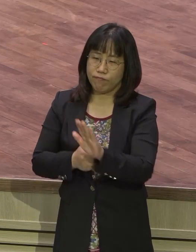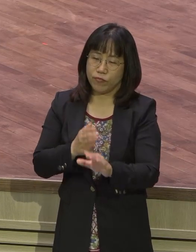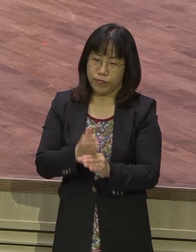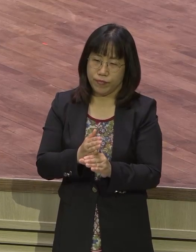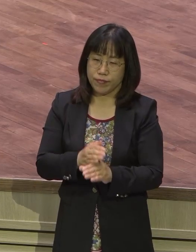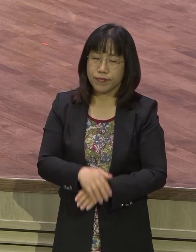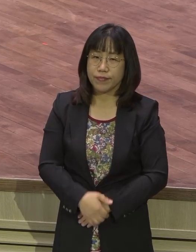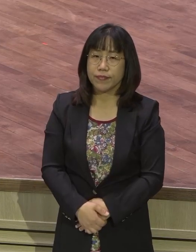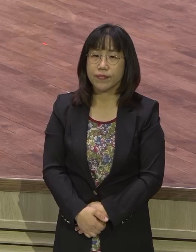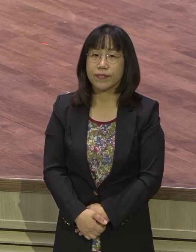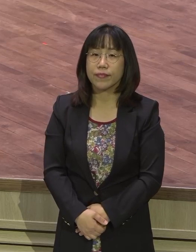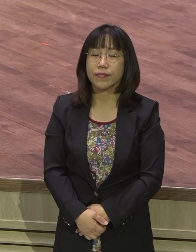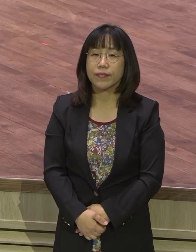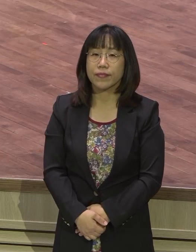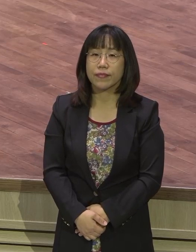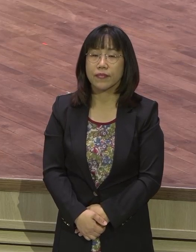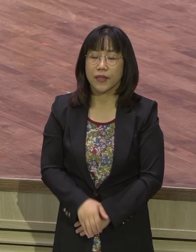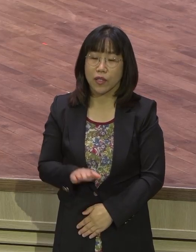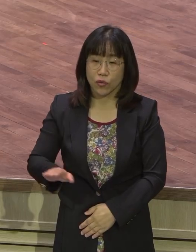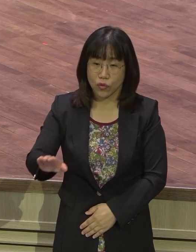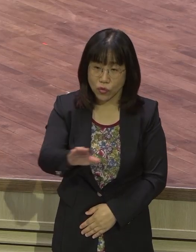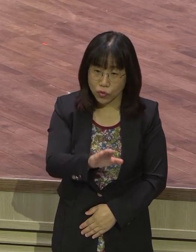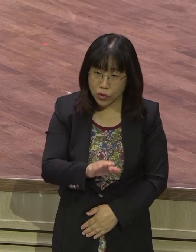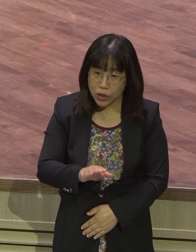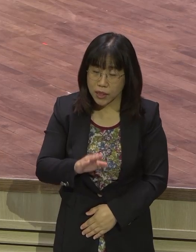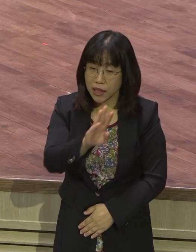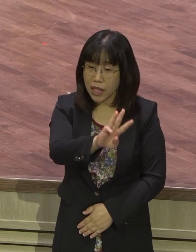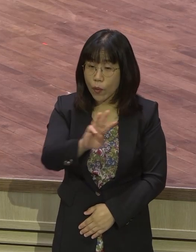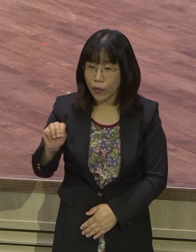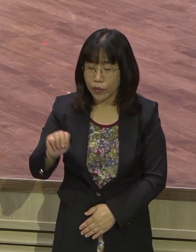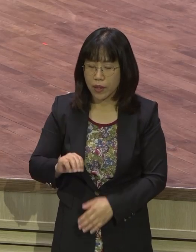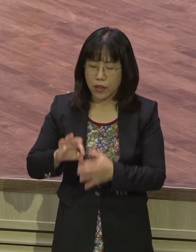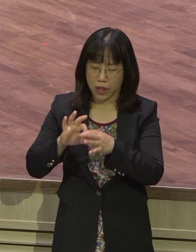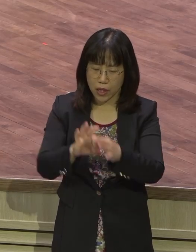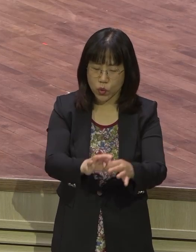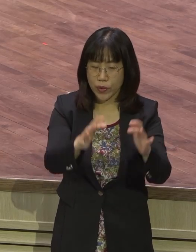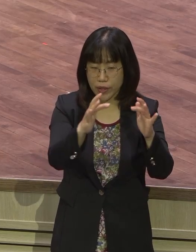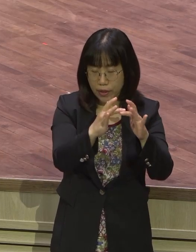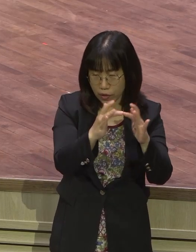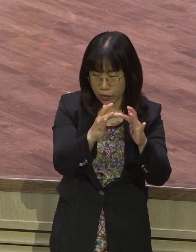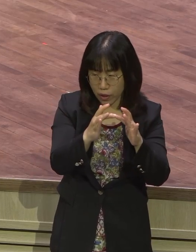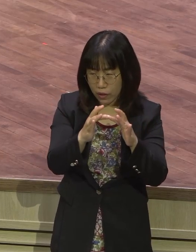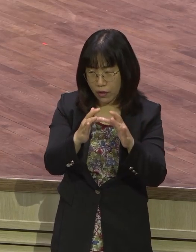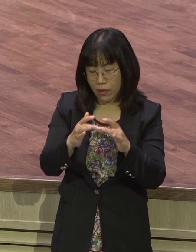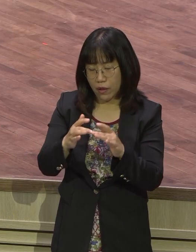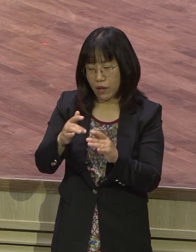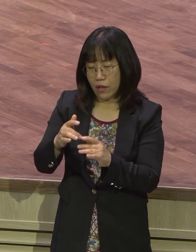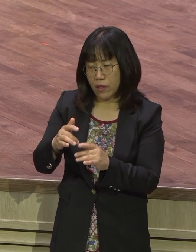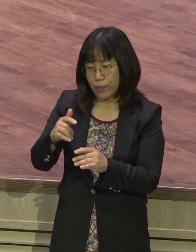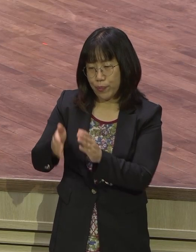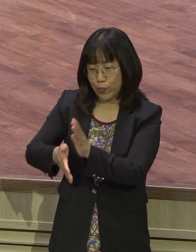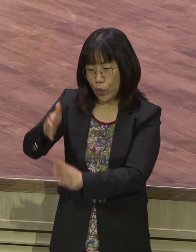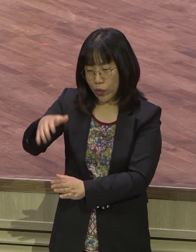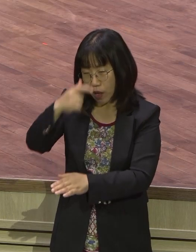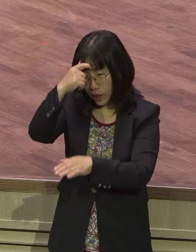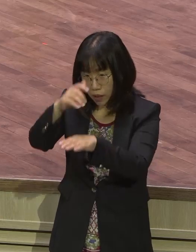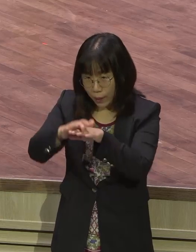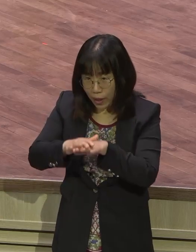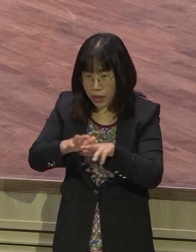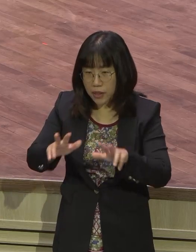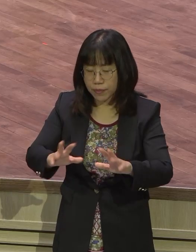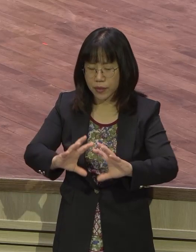계속해서 우리는 온라인 예배와 현장 예배를 병행해서 예배를 드릴 수밖에 없어요 이게 말세의 징조입니다